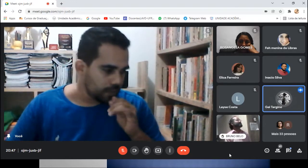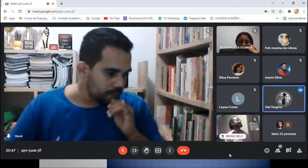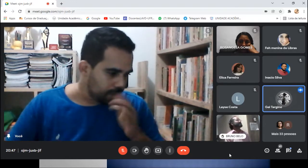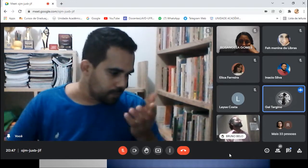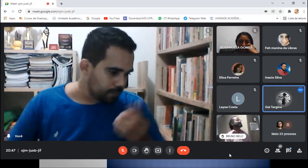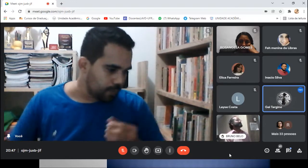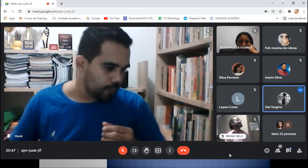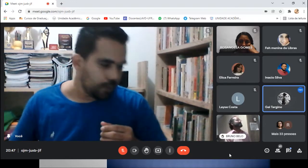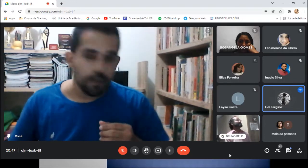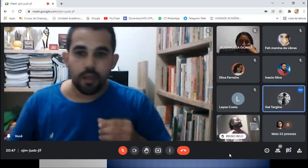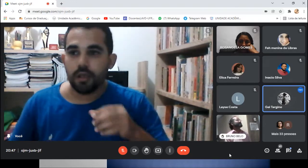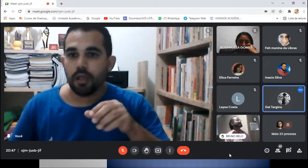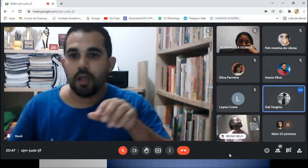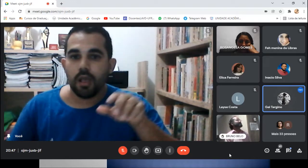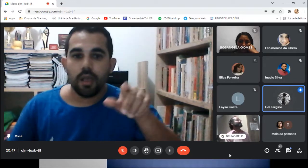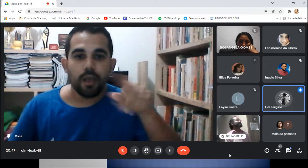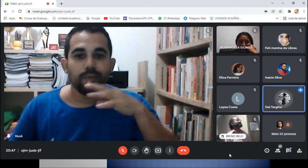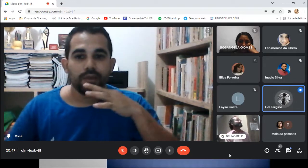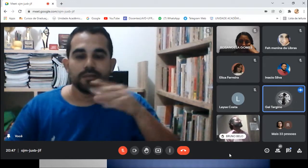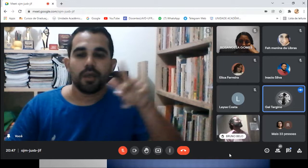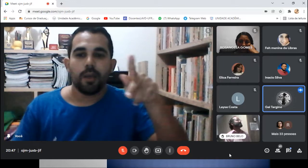fonema, por exemplo,